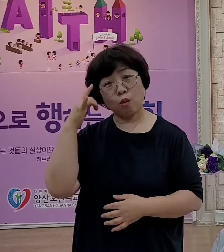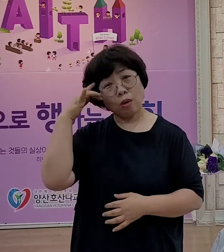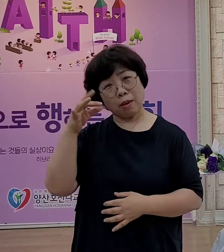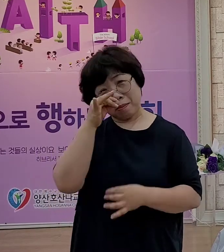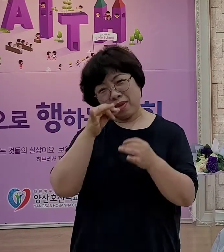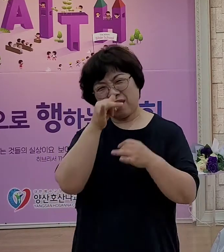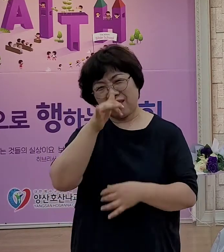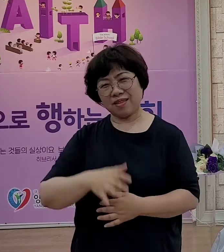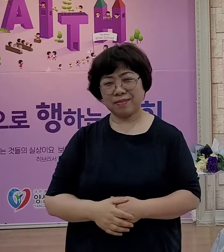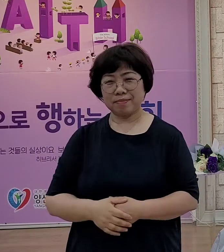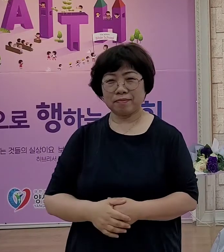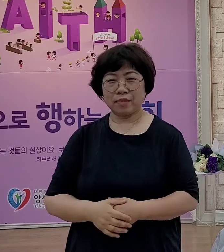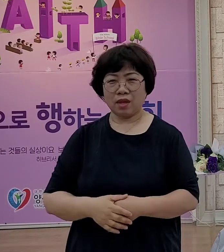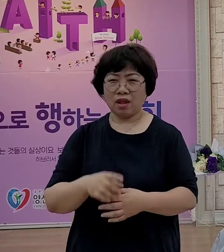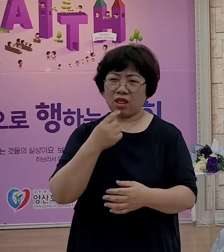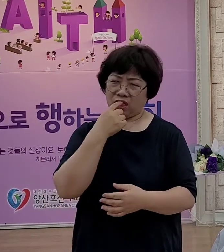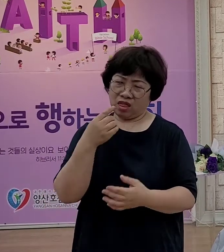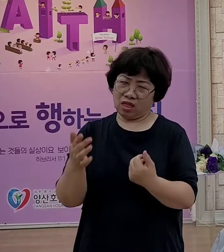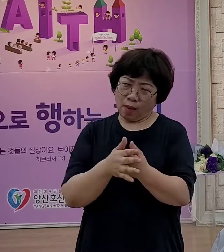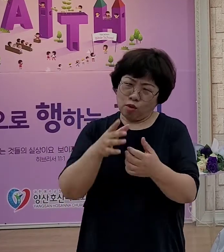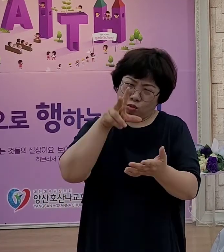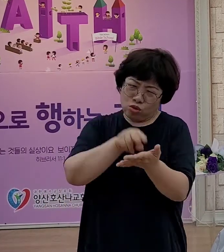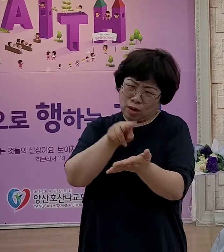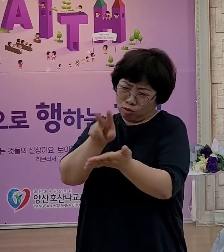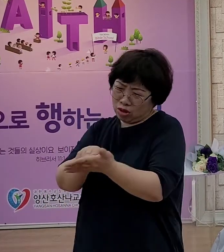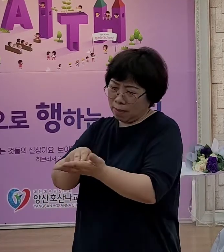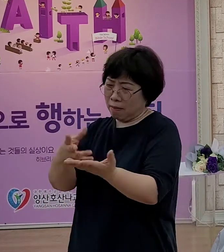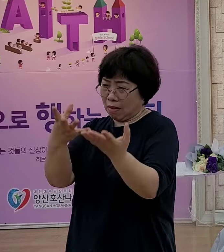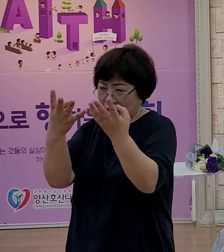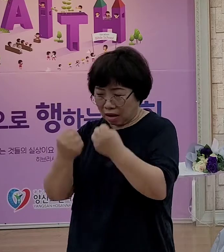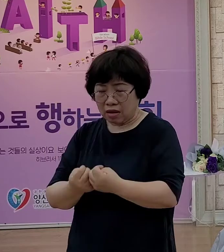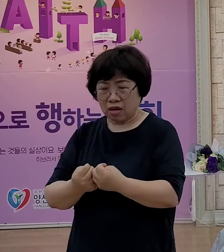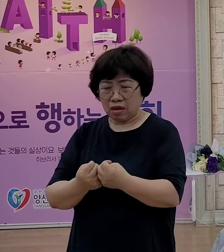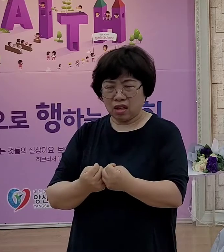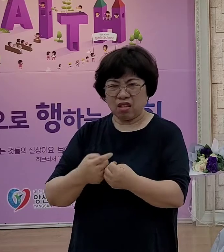많은 문제를 안고 그렇게 살아가고 있는지 모릅니다.